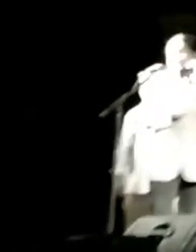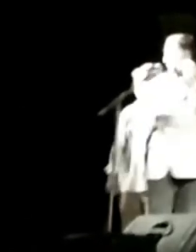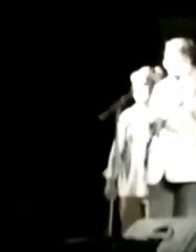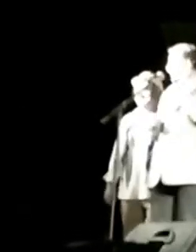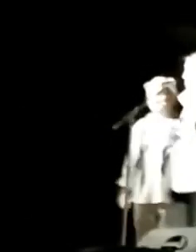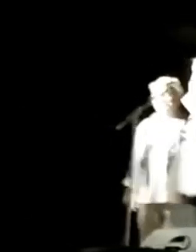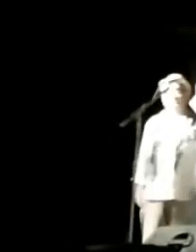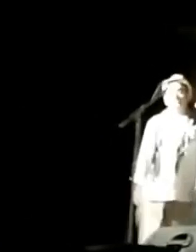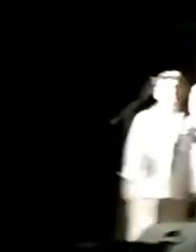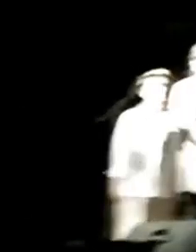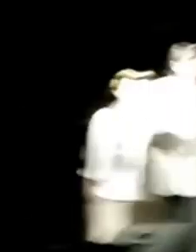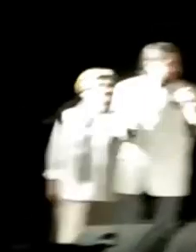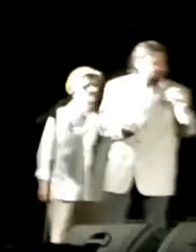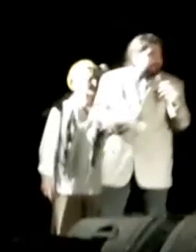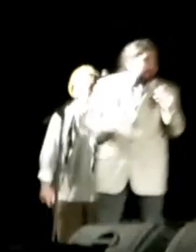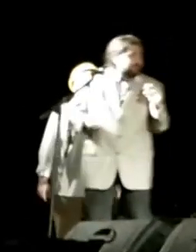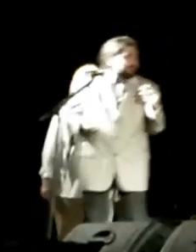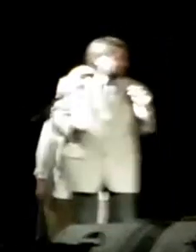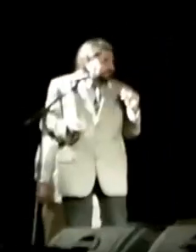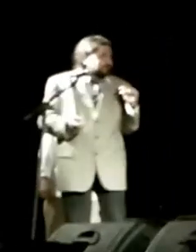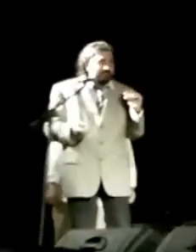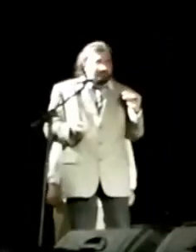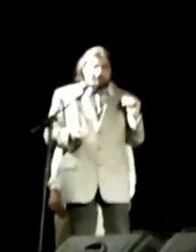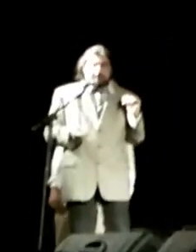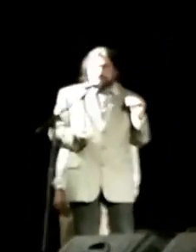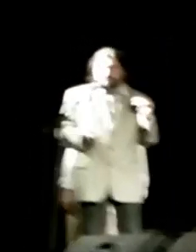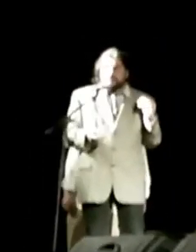Sap què és això? És una